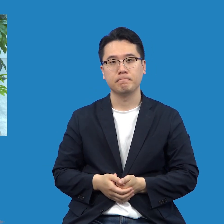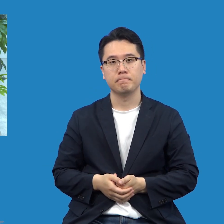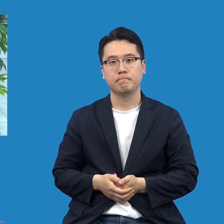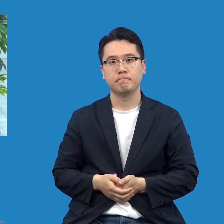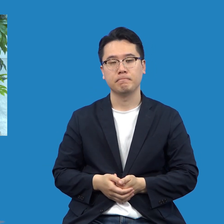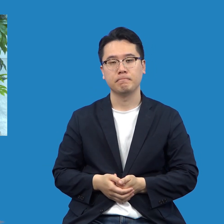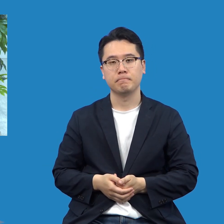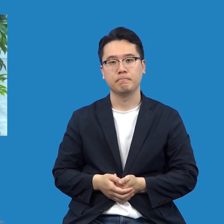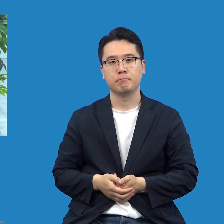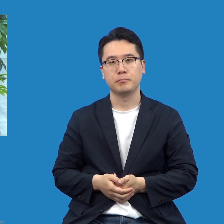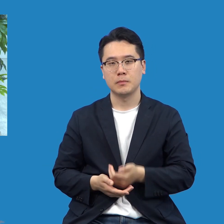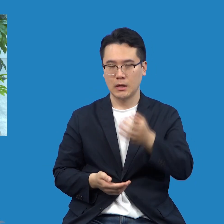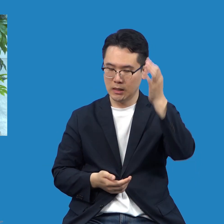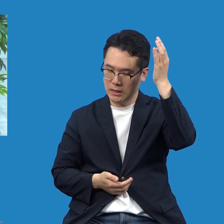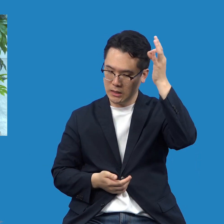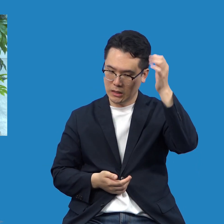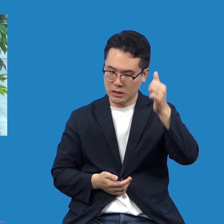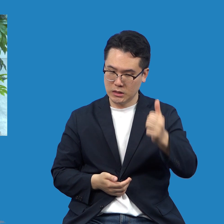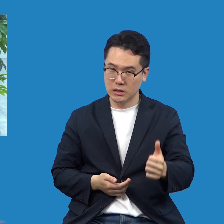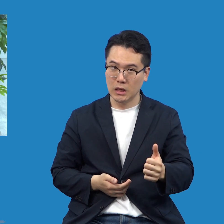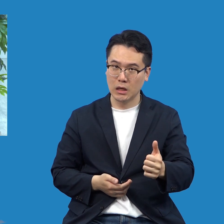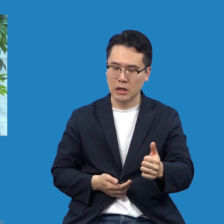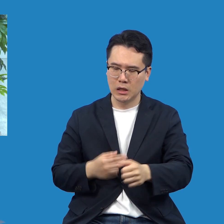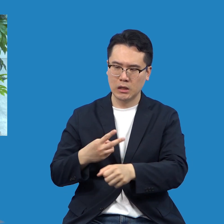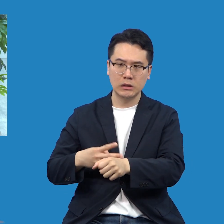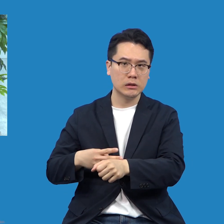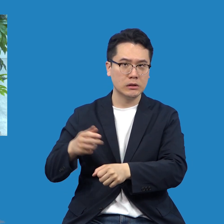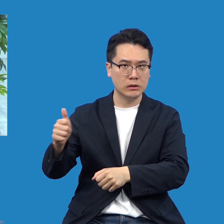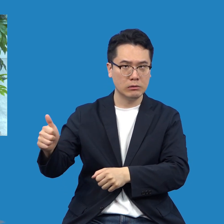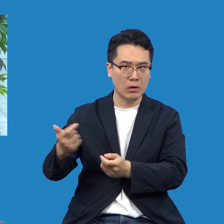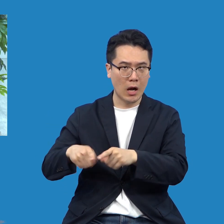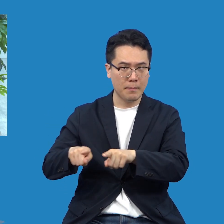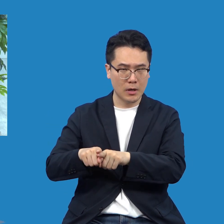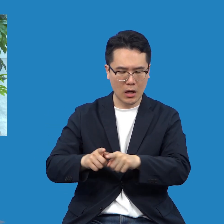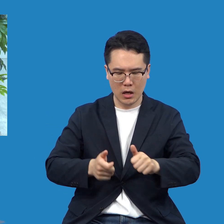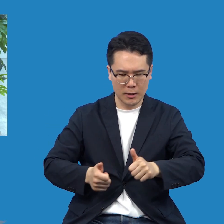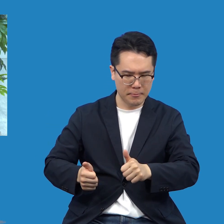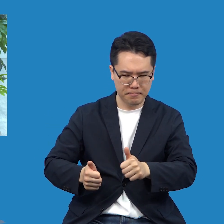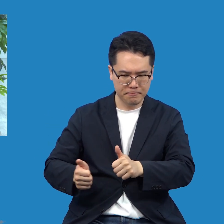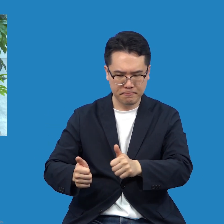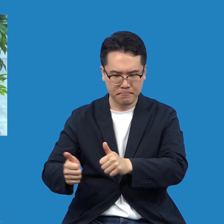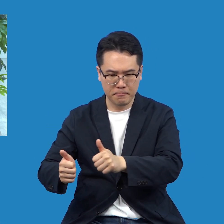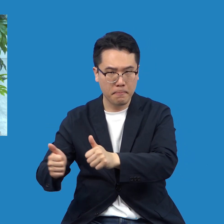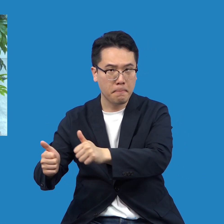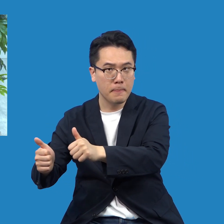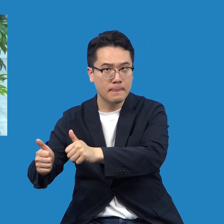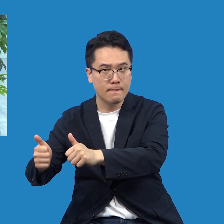엘리사가 스승과 함께 그 길을 걸었다가 그 길을 다시 돌아왔습니다.